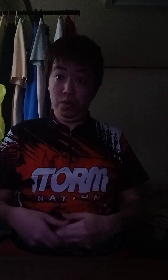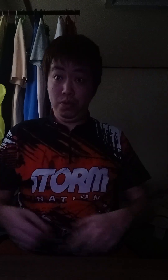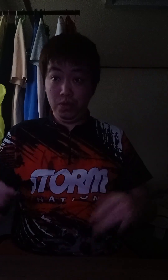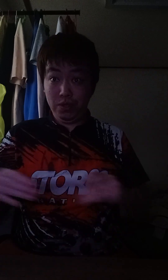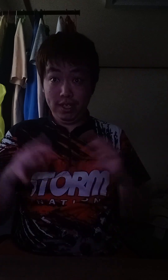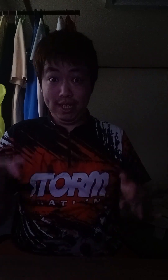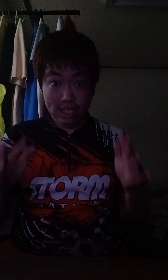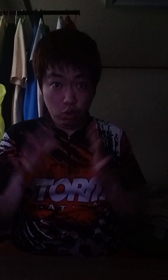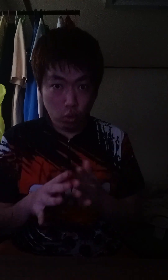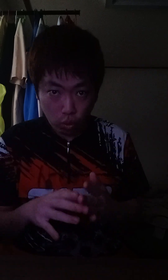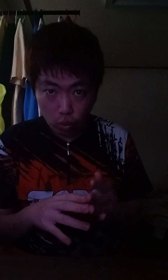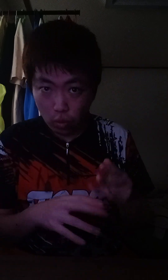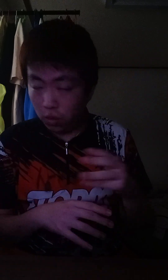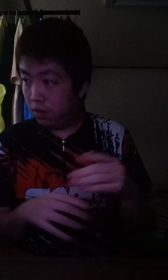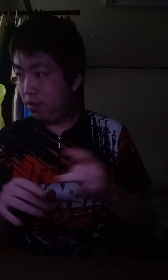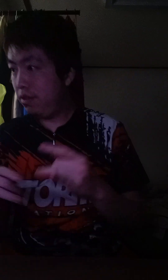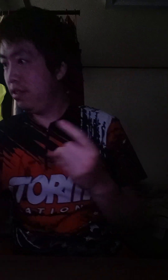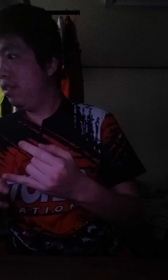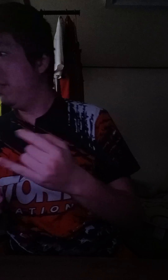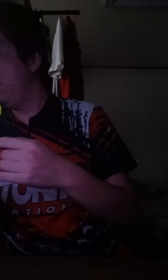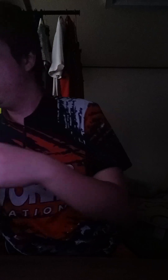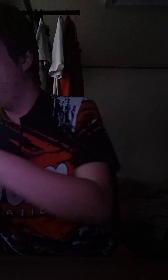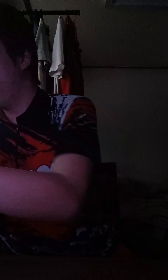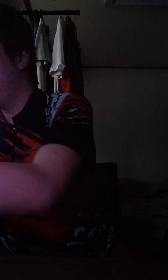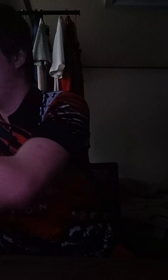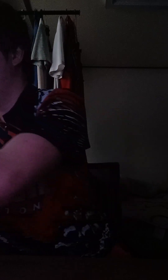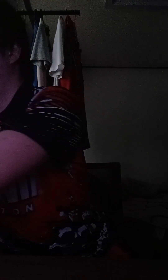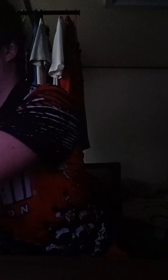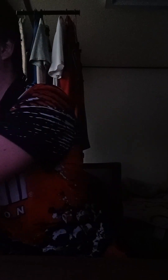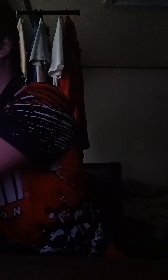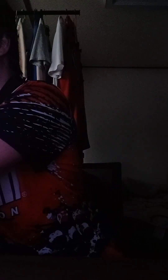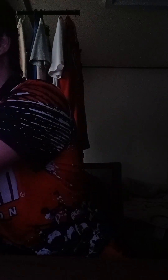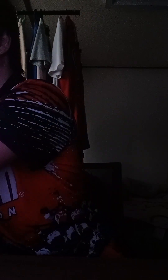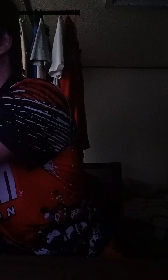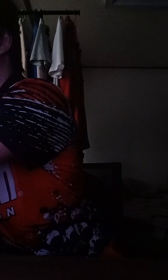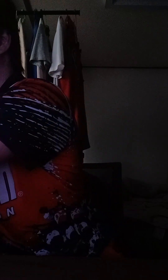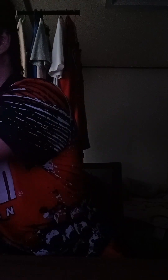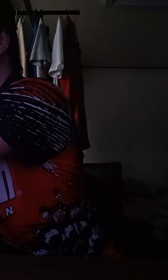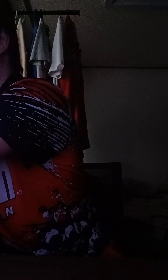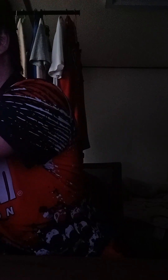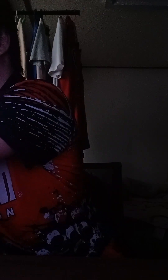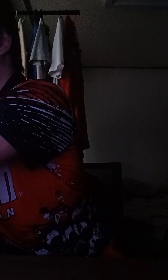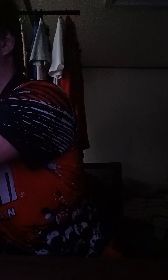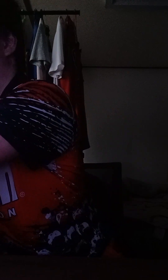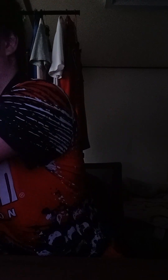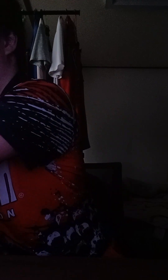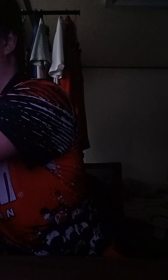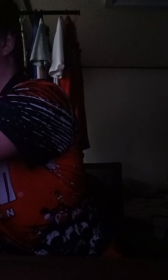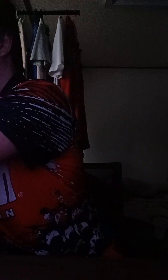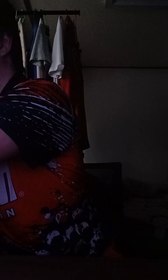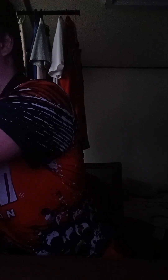그들을 바라보는 우리의 시선이 어땠는지 되돌아봐야 하지 않을까요? 자, 나누면 행복 지금 시작합니다.